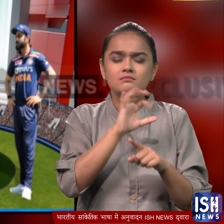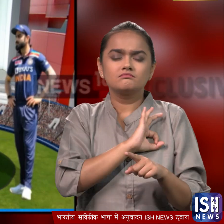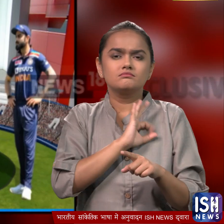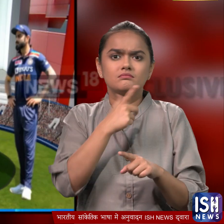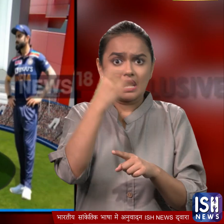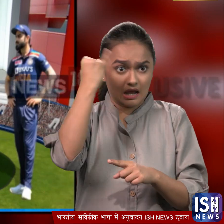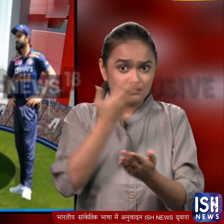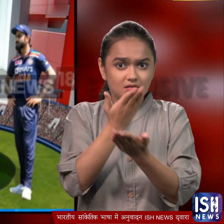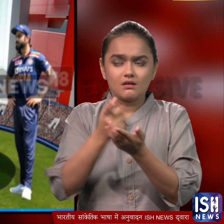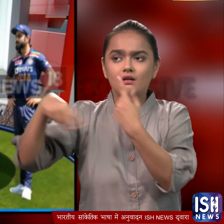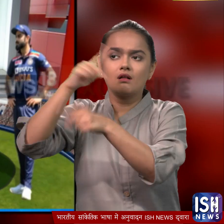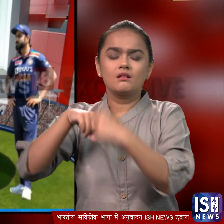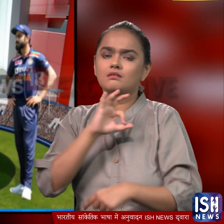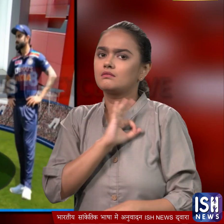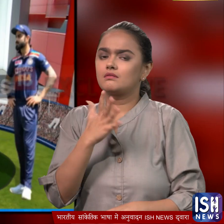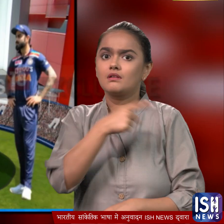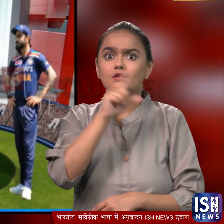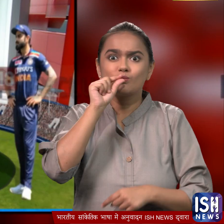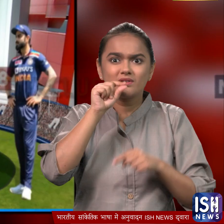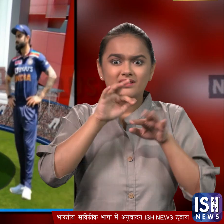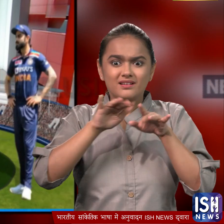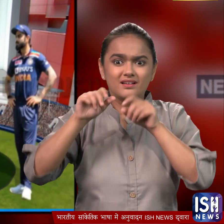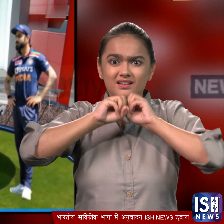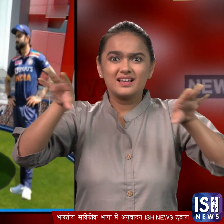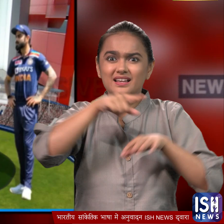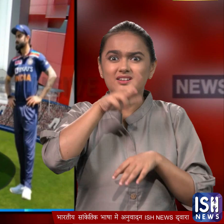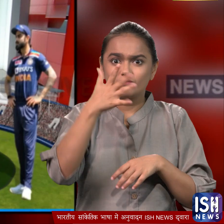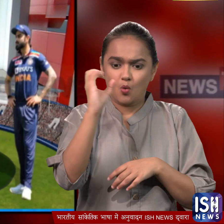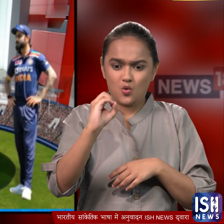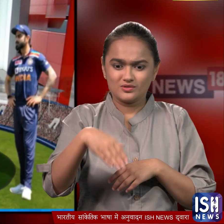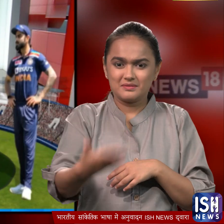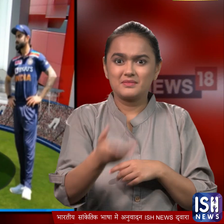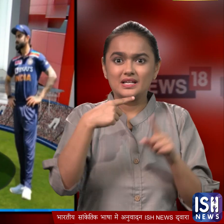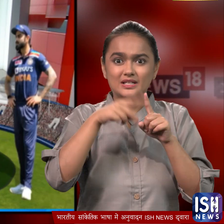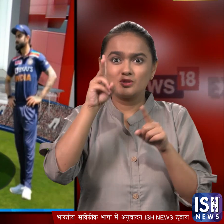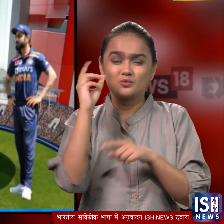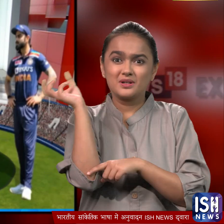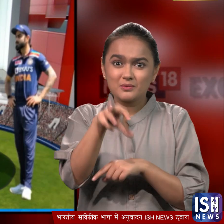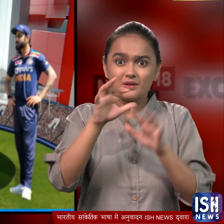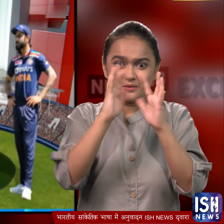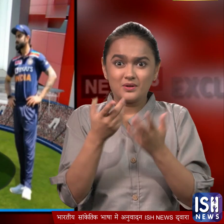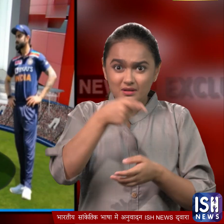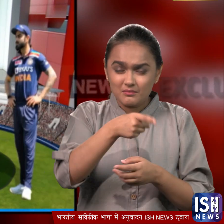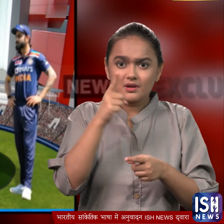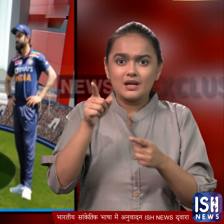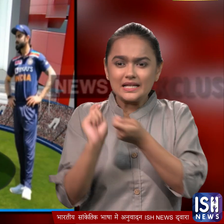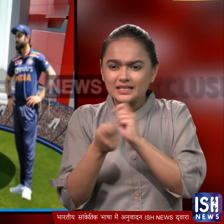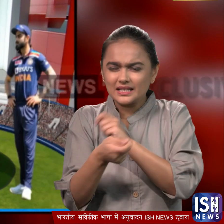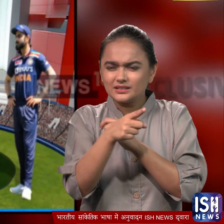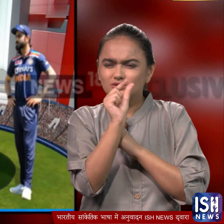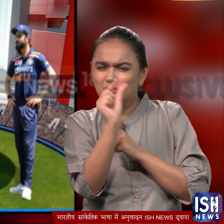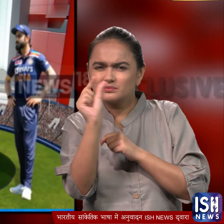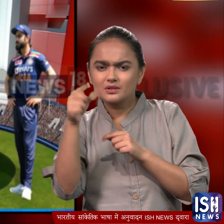पसंद नहीं आया। एक दिन पहले ही विराट ने ट्विटर पर ऐलान किया था कि वो अक्टूबर में होने वाले T20 वर्ल्ड कप के बाद क्रिकेट से सबसे छोटे फॉर्मेट